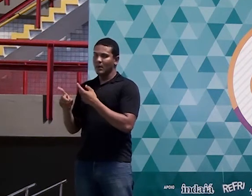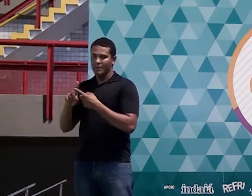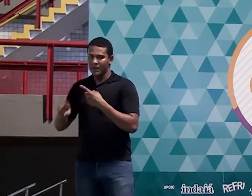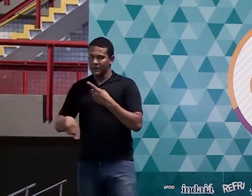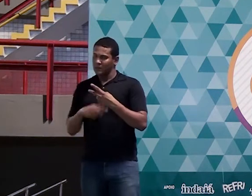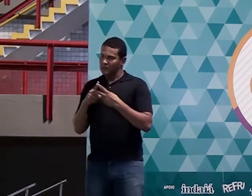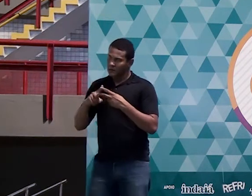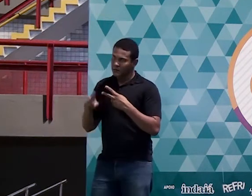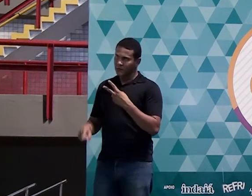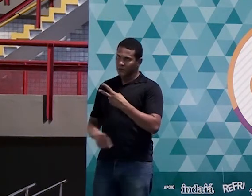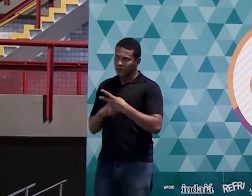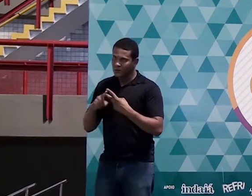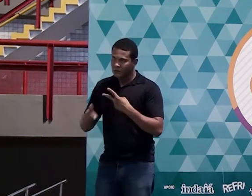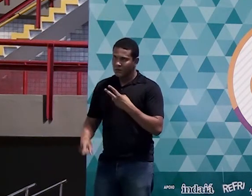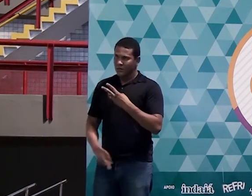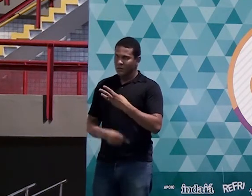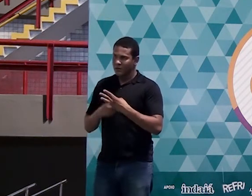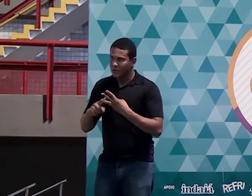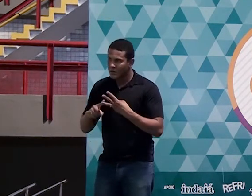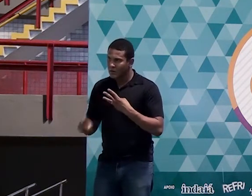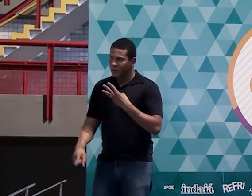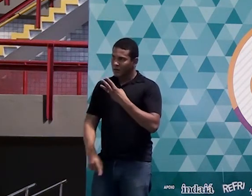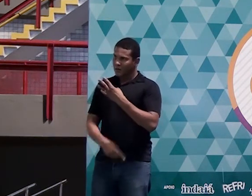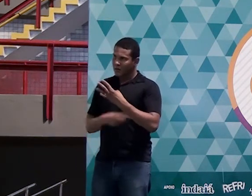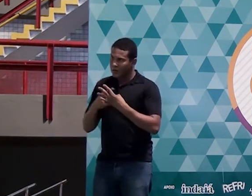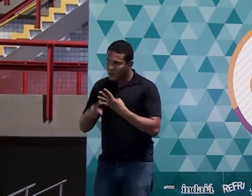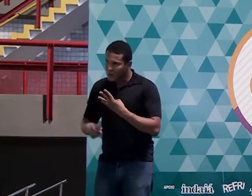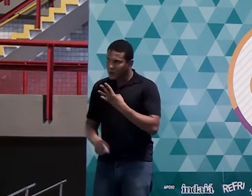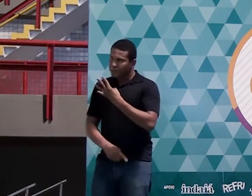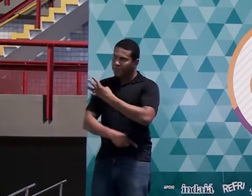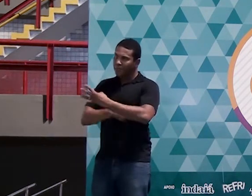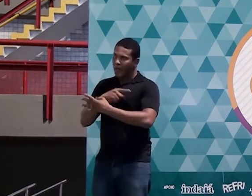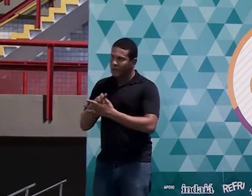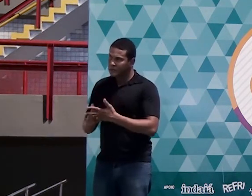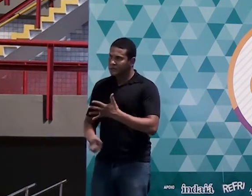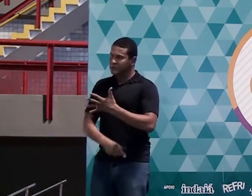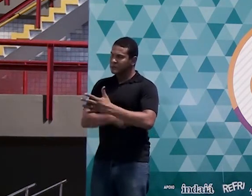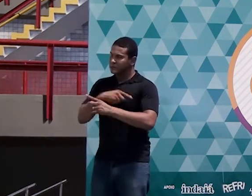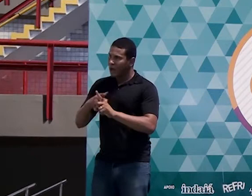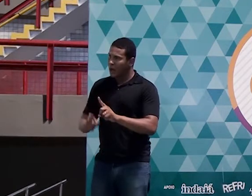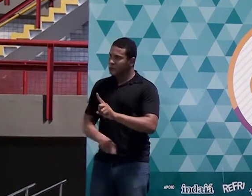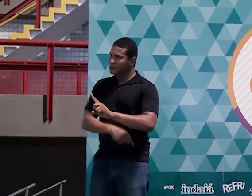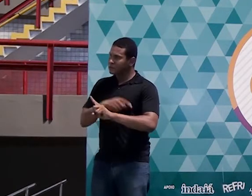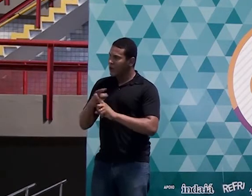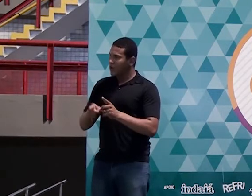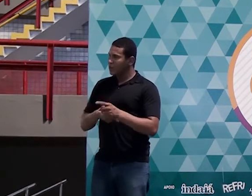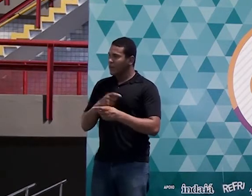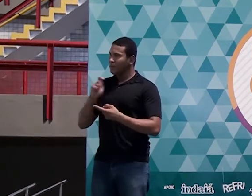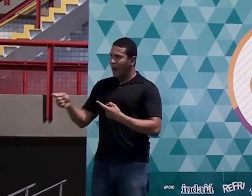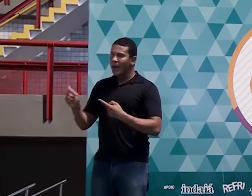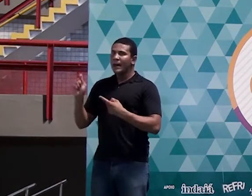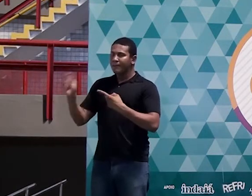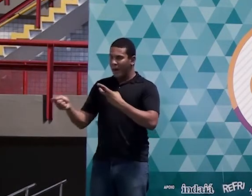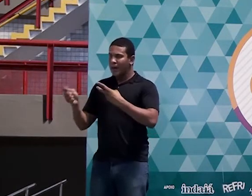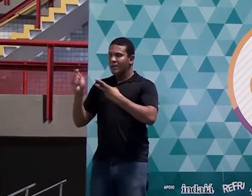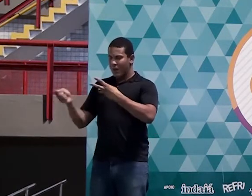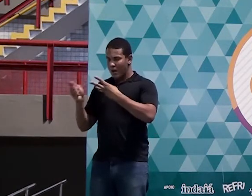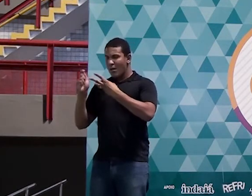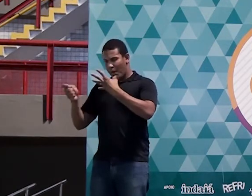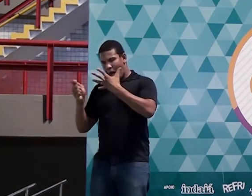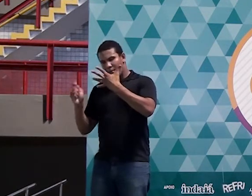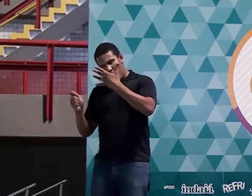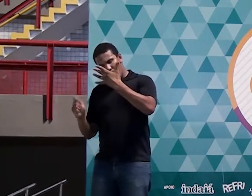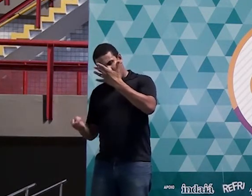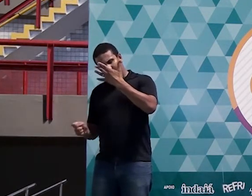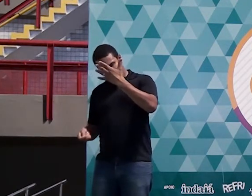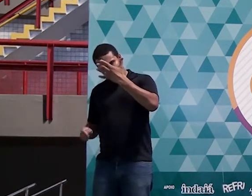1/3, mais as ferramentas, mais 3 vezes por semana na terra do Senhor, mais os filhos. Nem está aí. Está